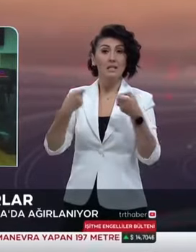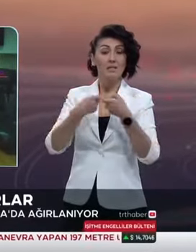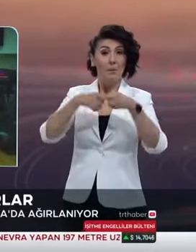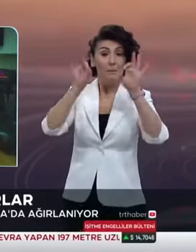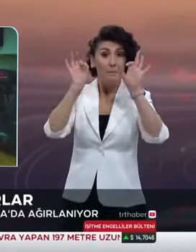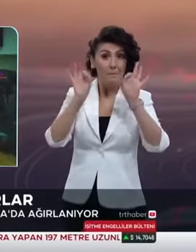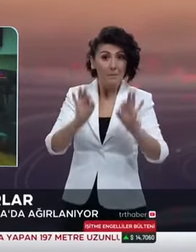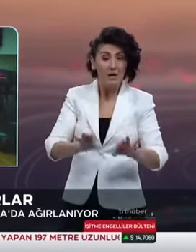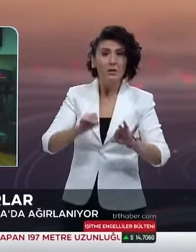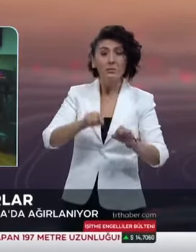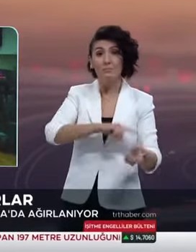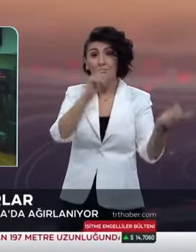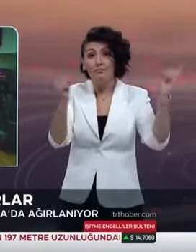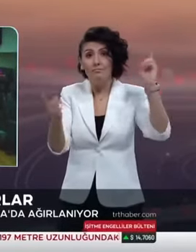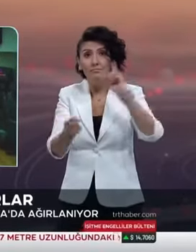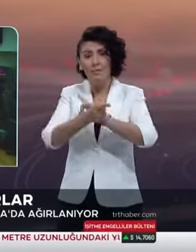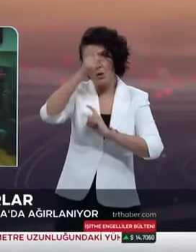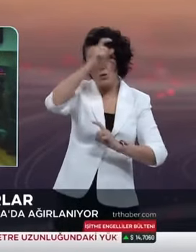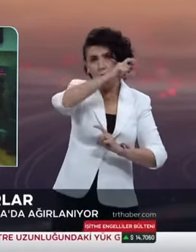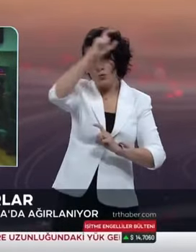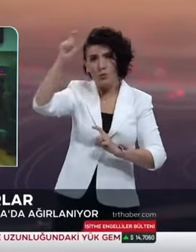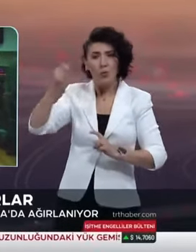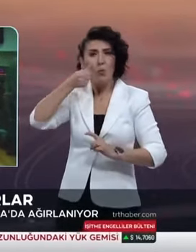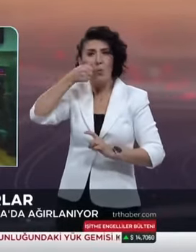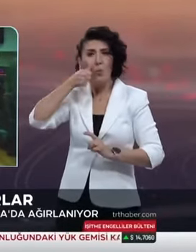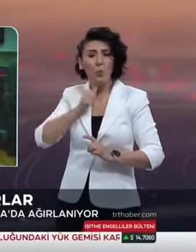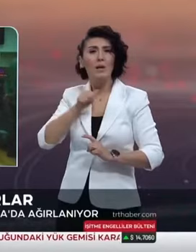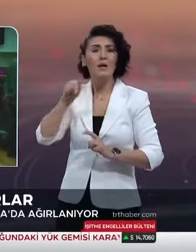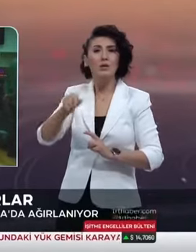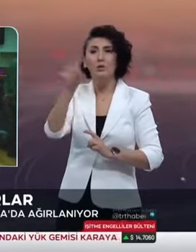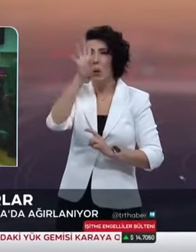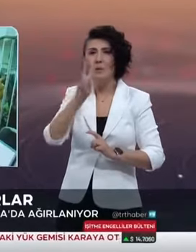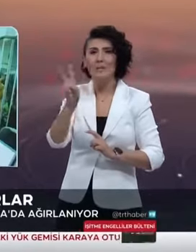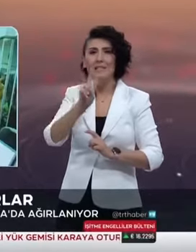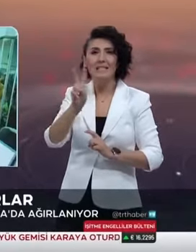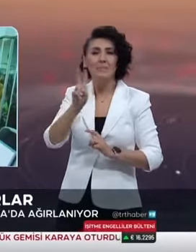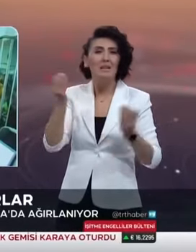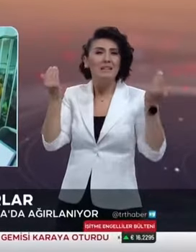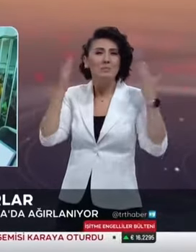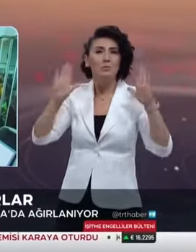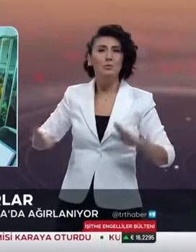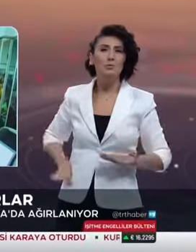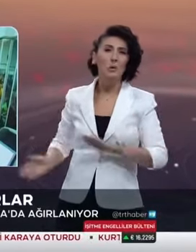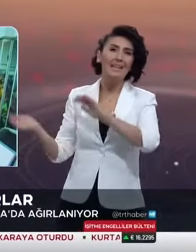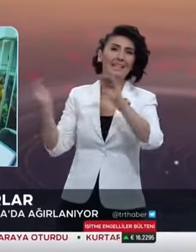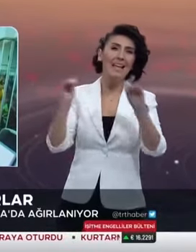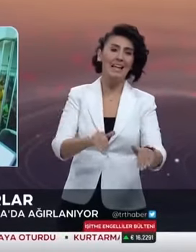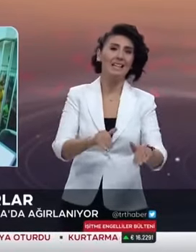Savaşın başlamasından bu yana Türkiye'ye Ukraynalı 420 yetim çocuk getirildi.